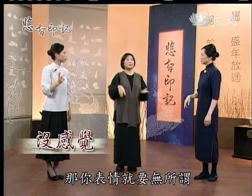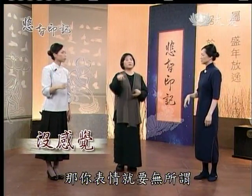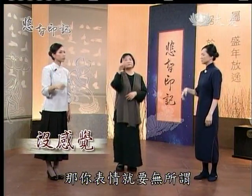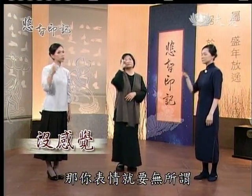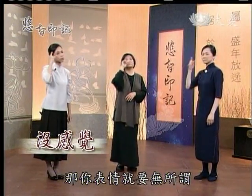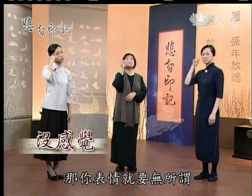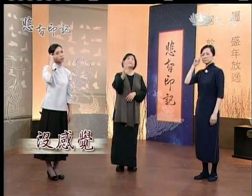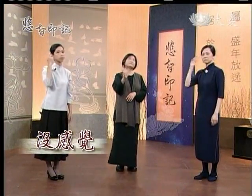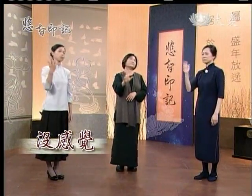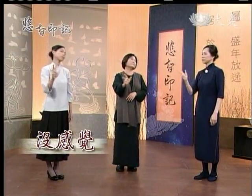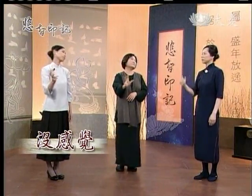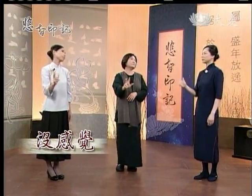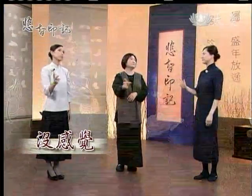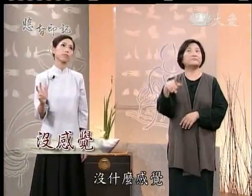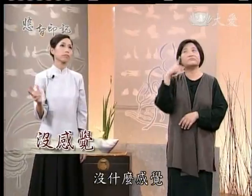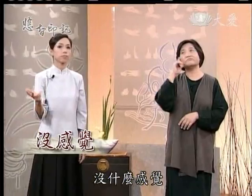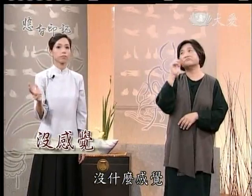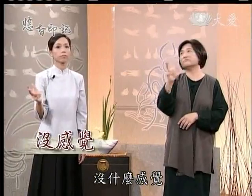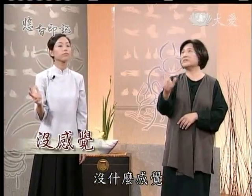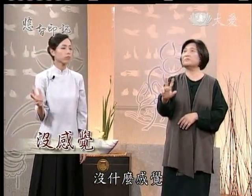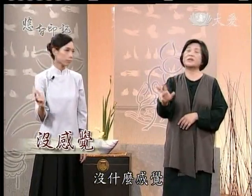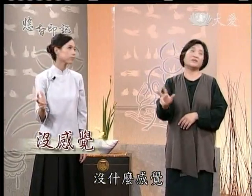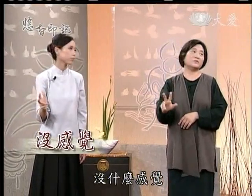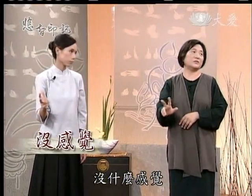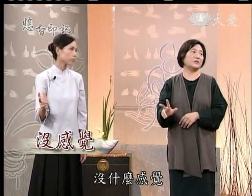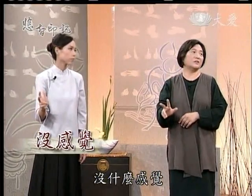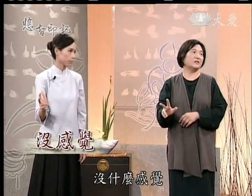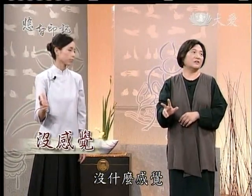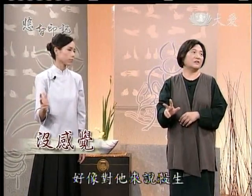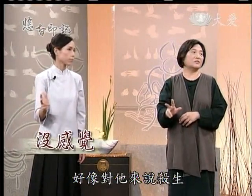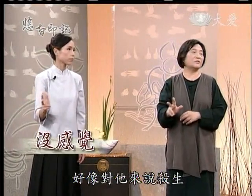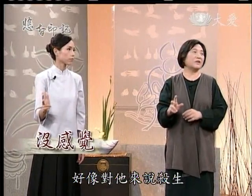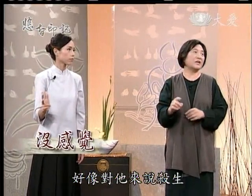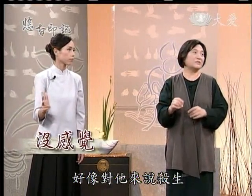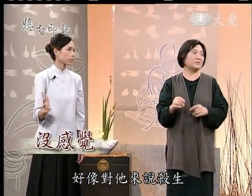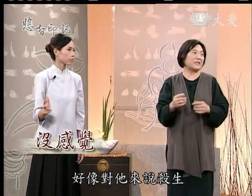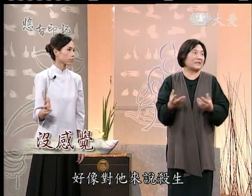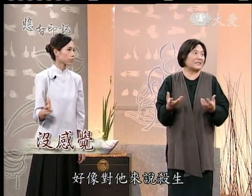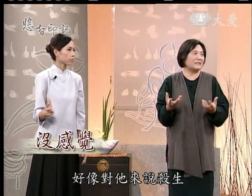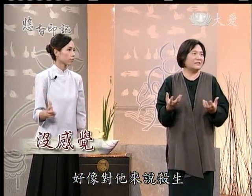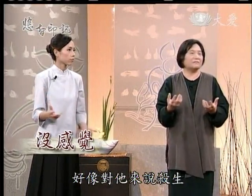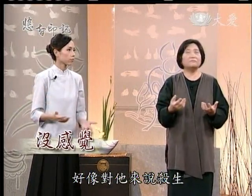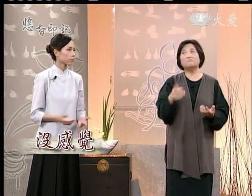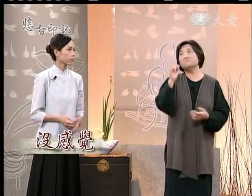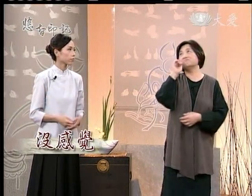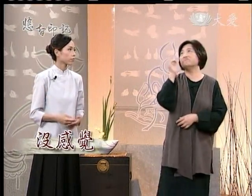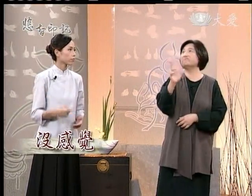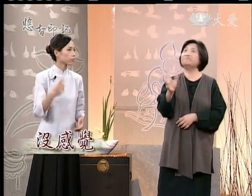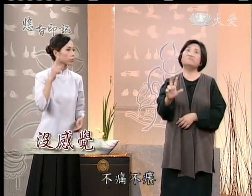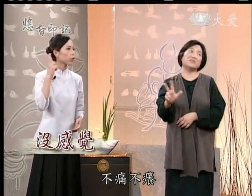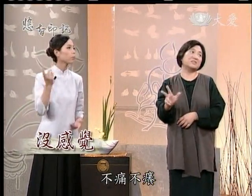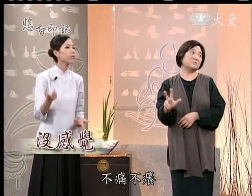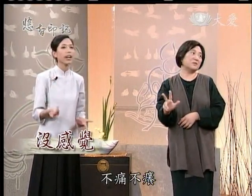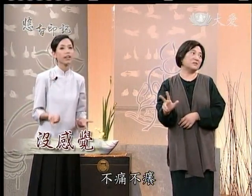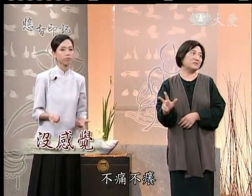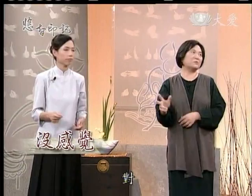谓， 没什么感觉， 没什么感觉，好像对他来说杀生 不痛不痒，